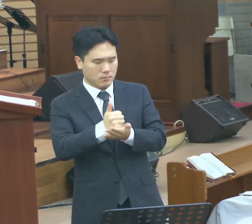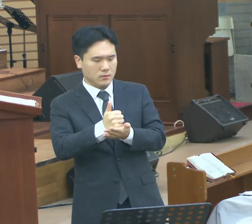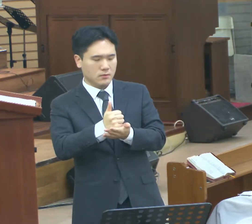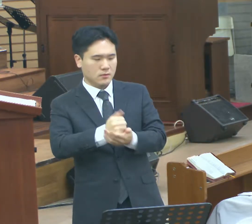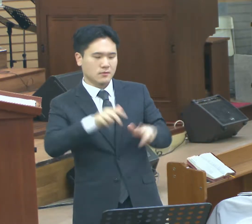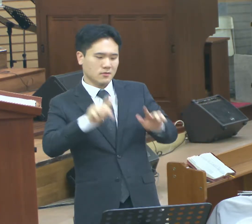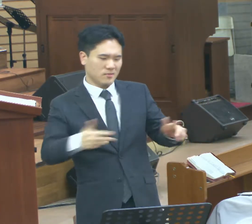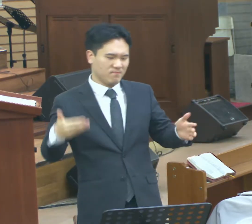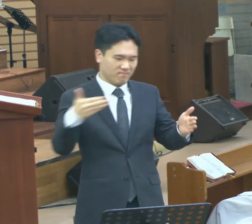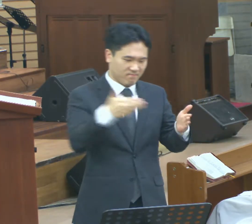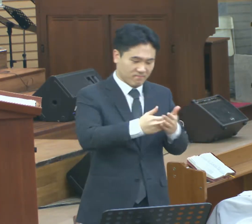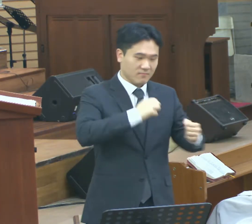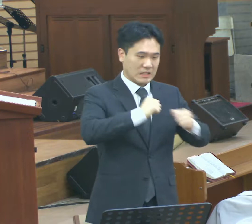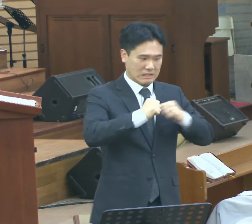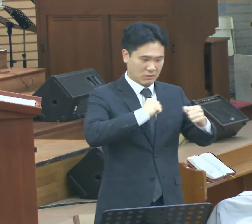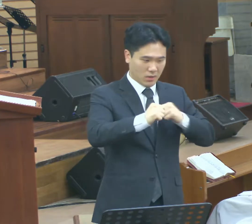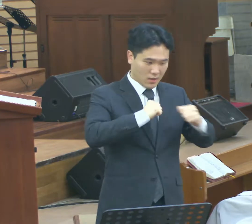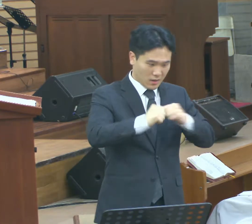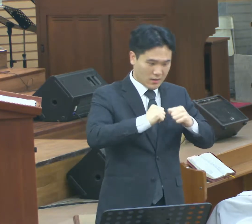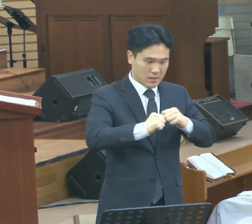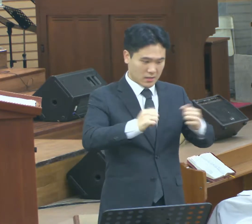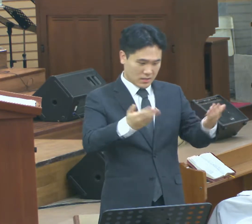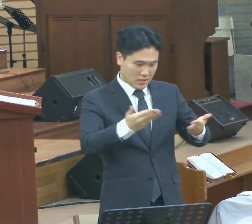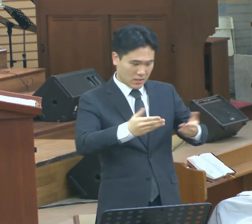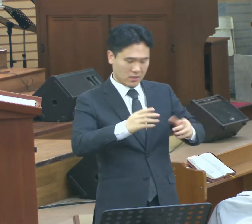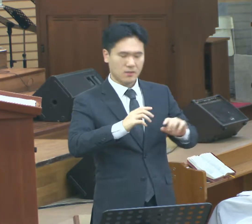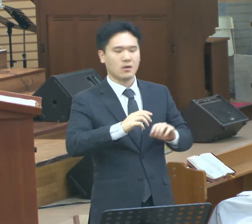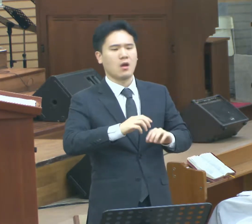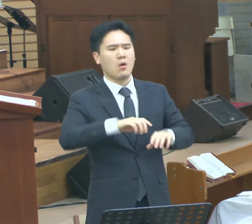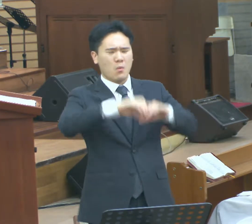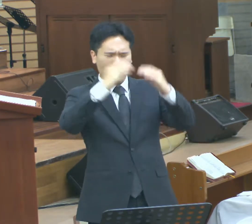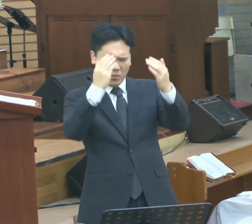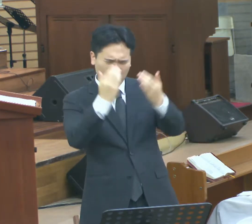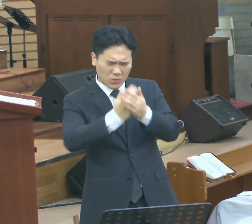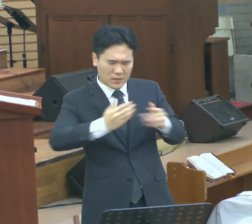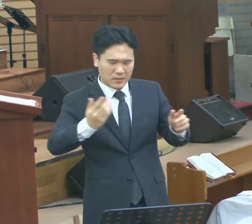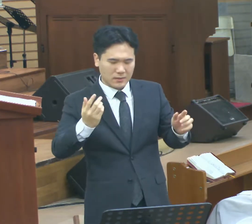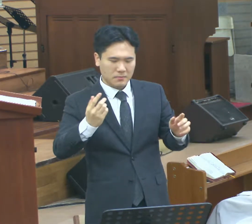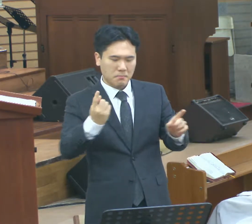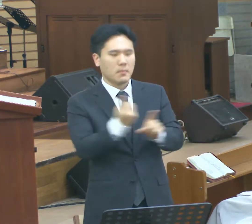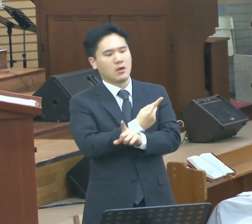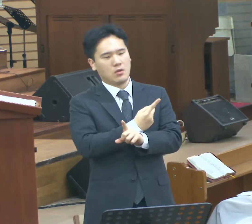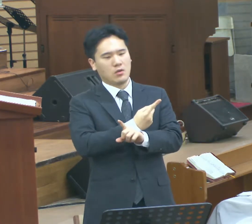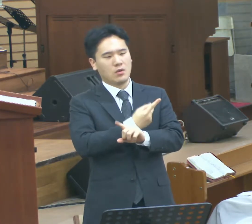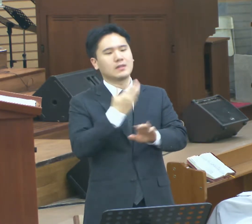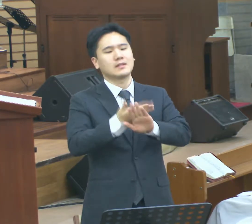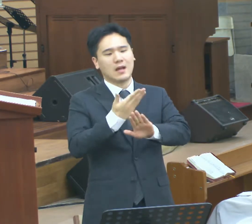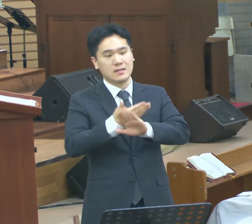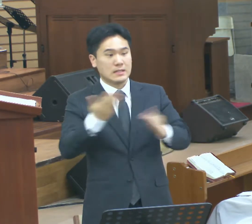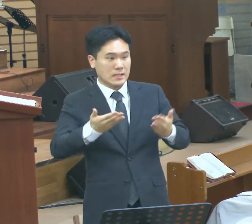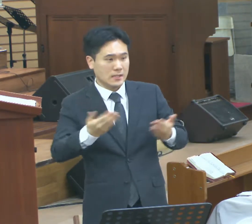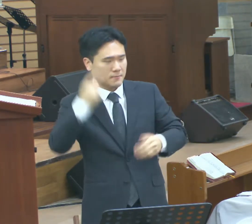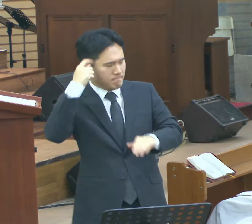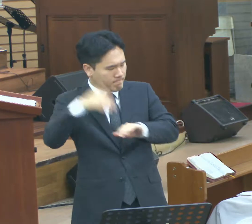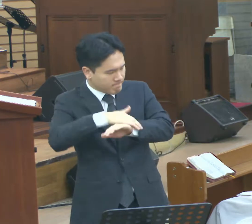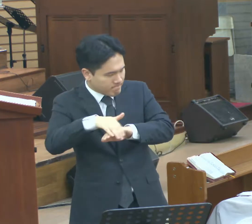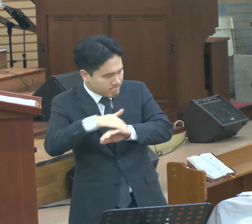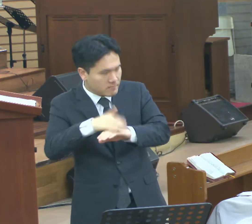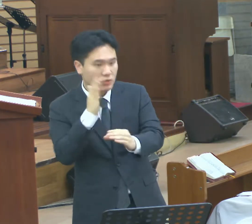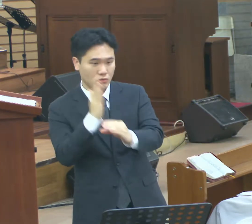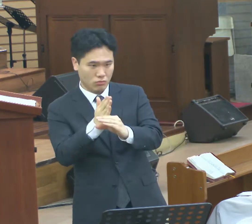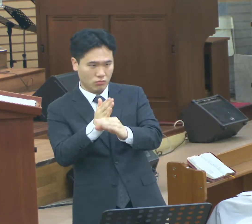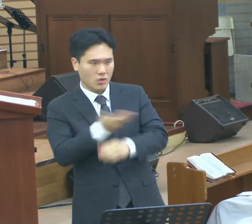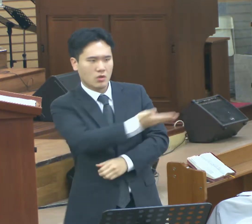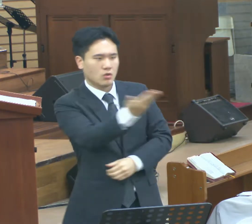지금까지 행하셨던 것과는 전혀 다른 일들을 계획하고 계시고 우리의 새로운 시간 속에 그 새